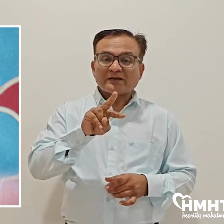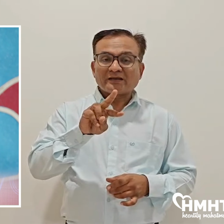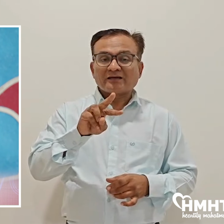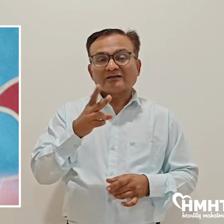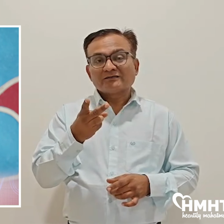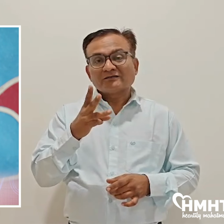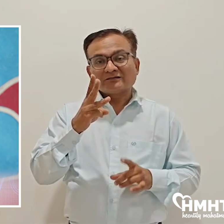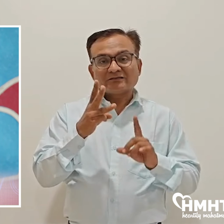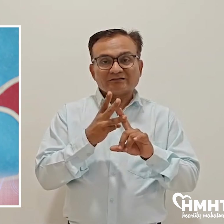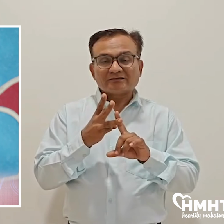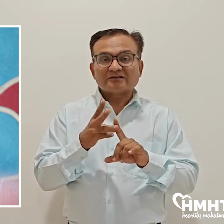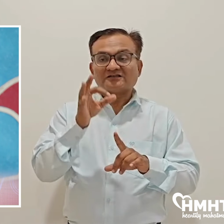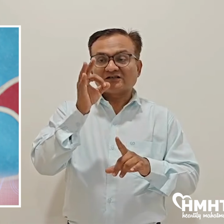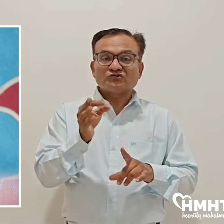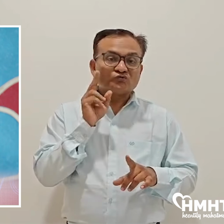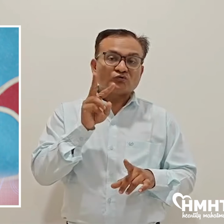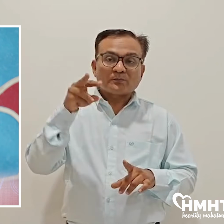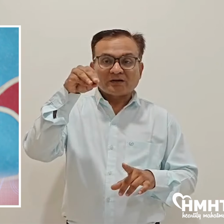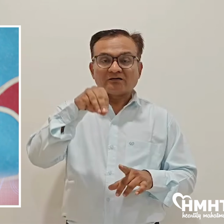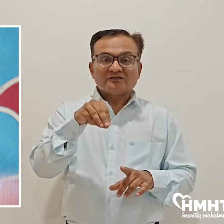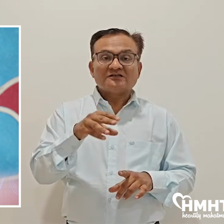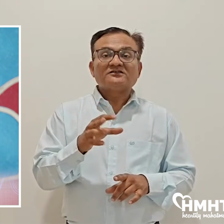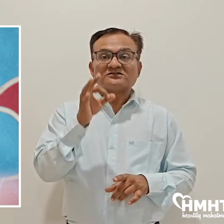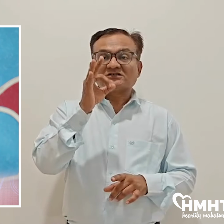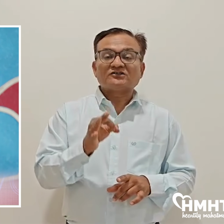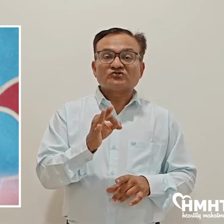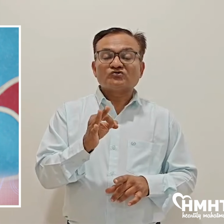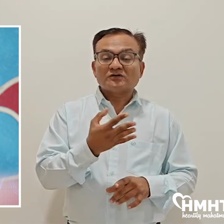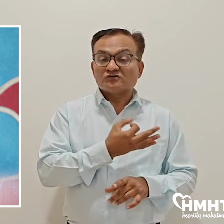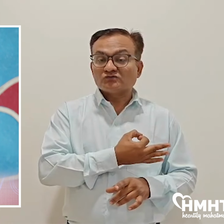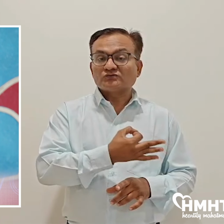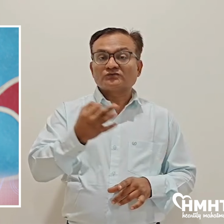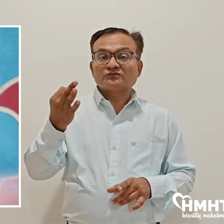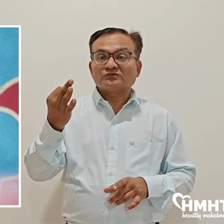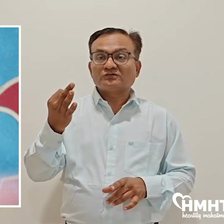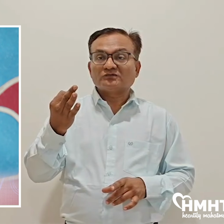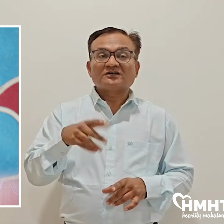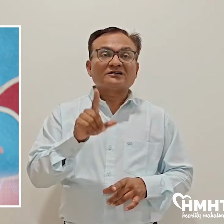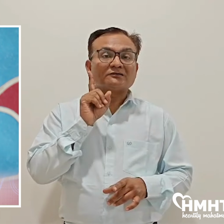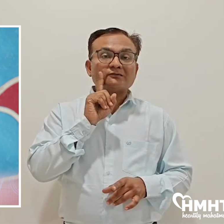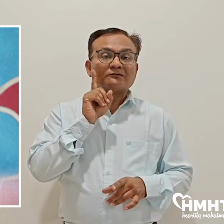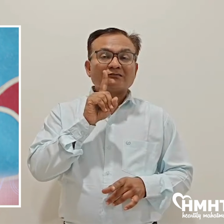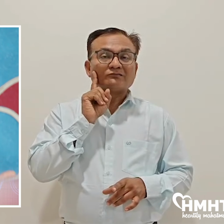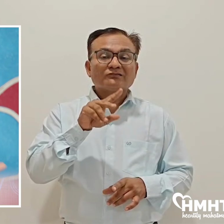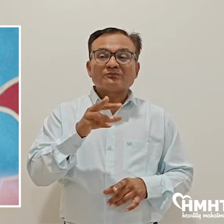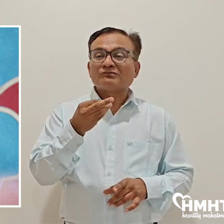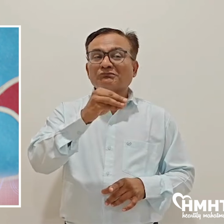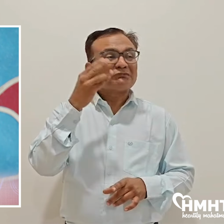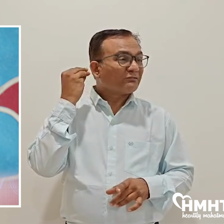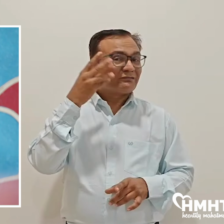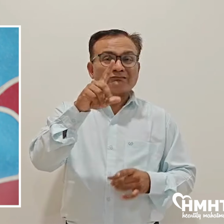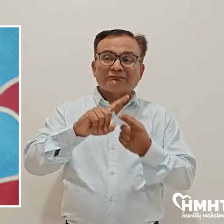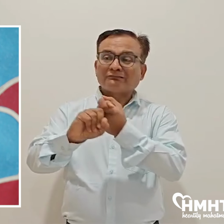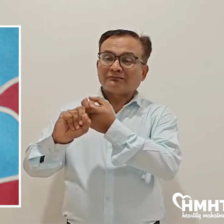સત. સત એટલે અવિનાશી, શાશ્વત અને શુદ્ધ હોય એને સત કહેવાય. અને આ સત્ય અને અસત્ય બધું રિલેટિવ